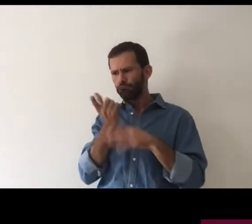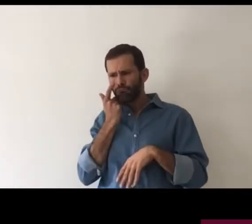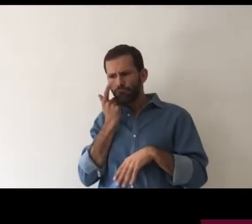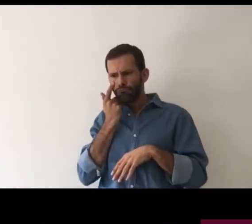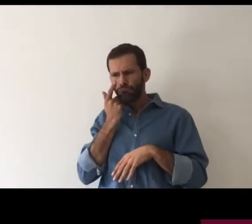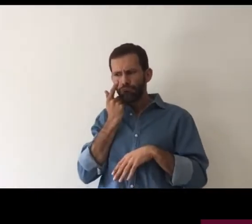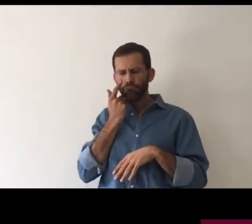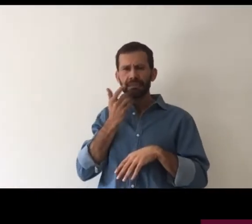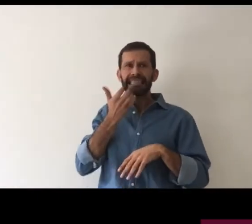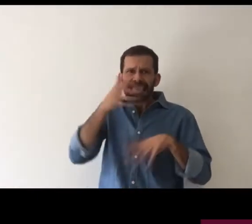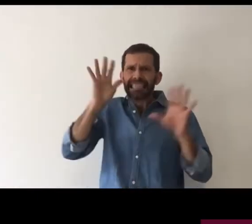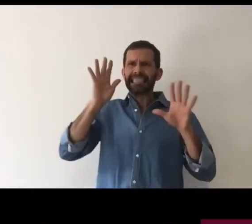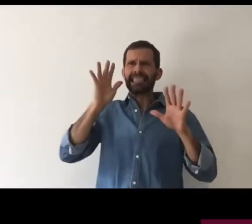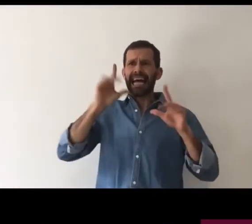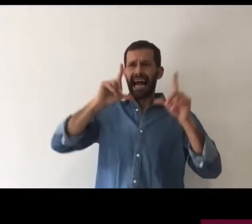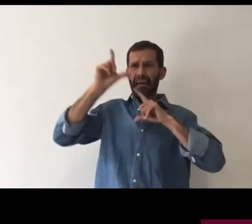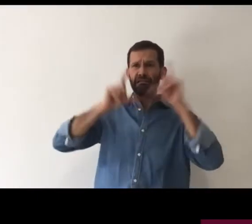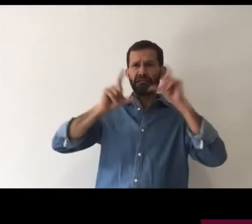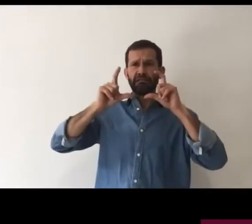aspecto concreto o abstracto.